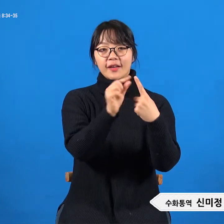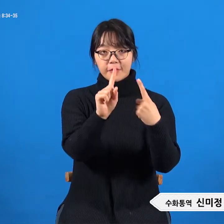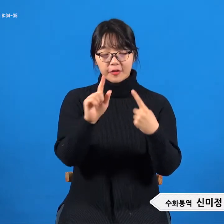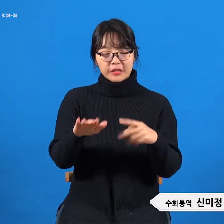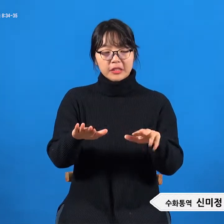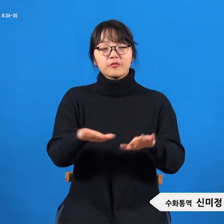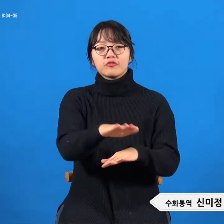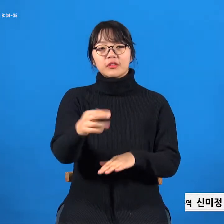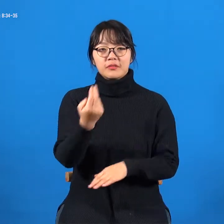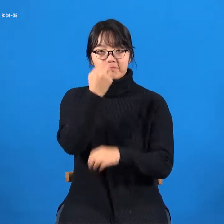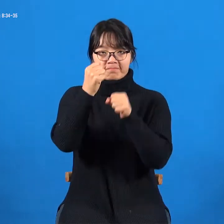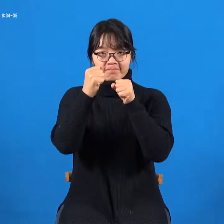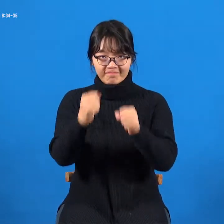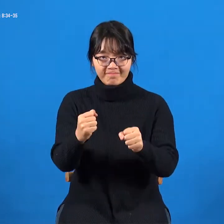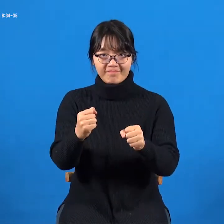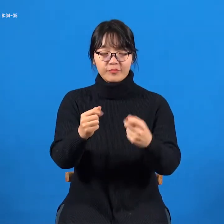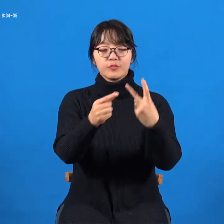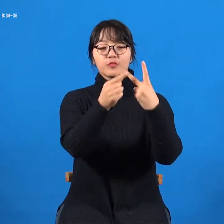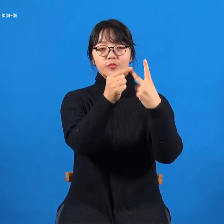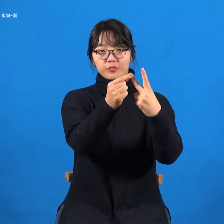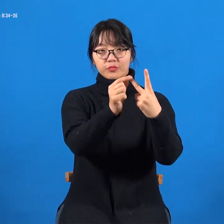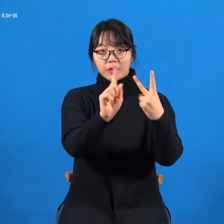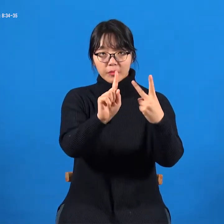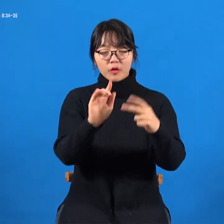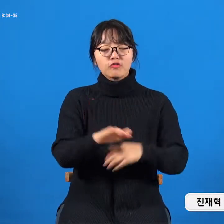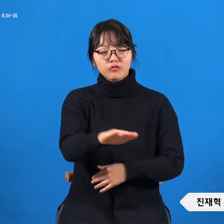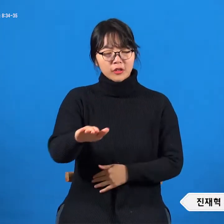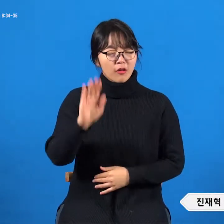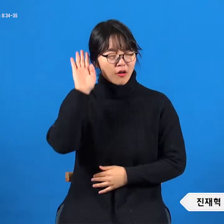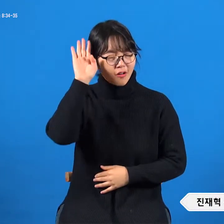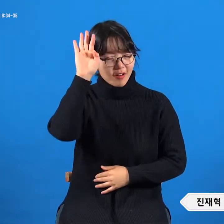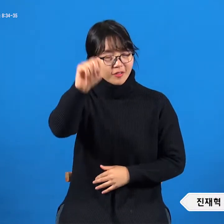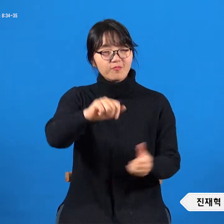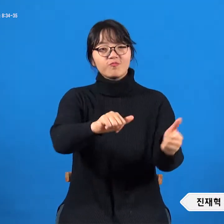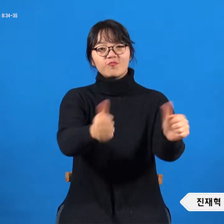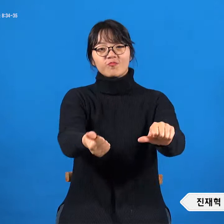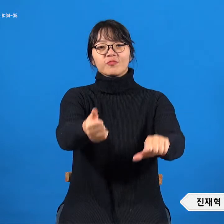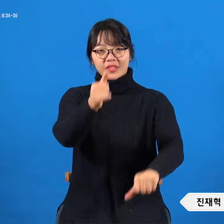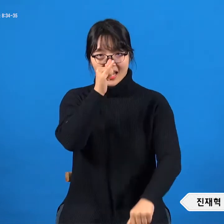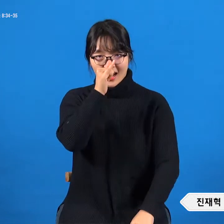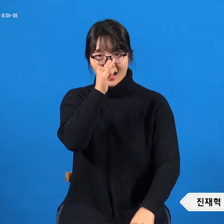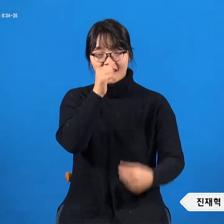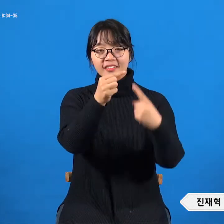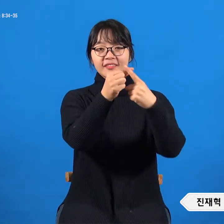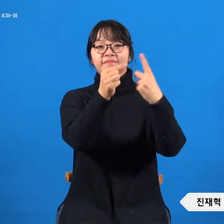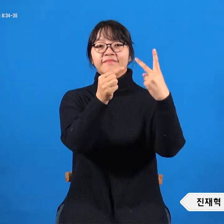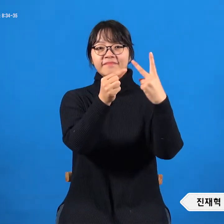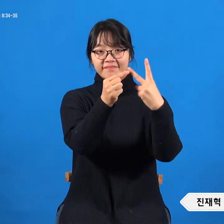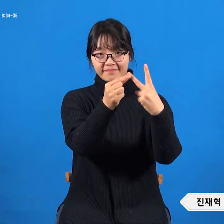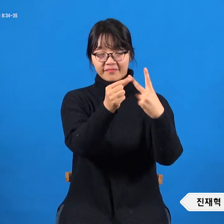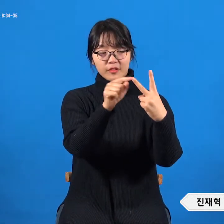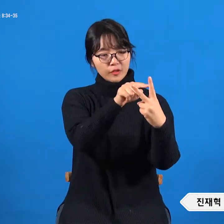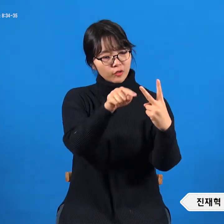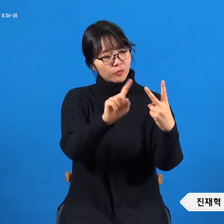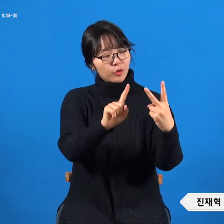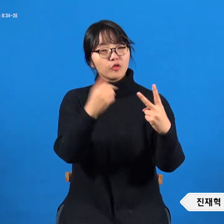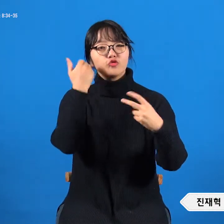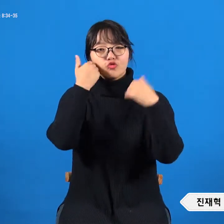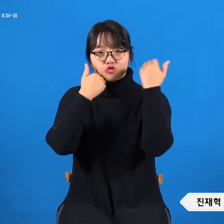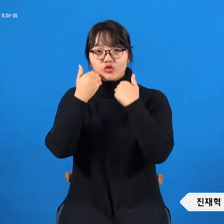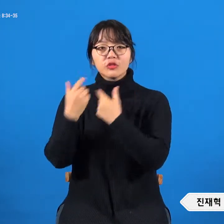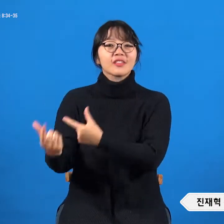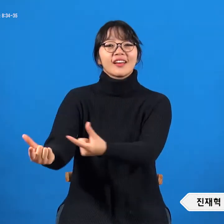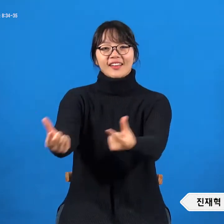우리가 살아있다는 것과 또 한 가지는 우리가 죽는다는 것입니다. 이 두 가지 것은 어느 누구도 부인할 수